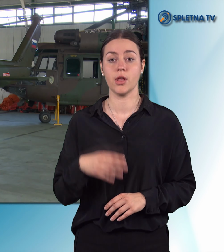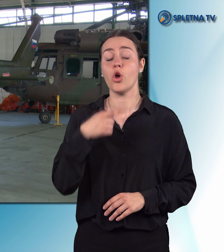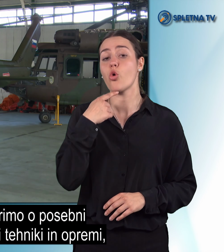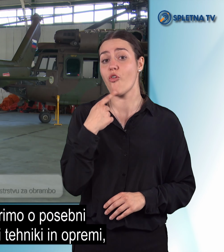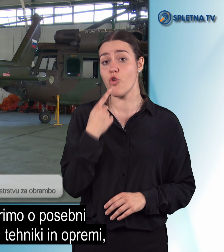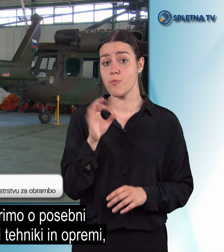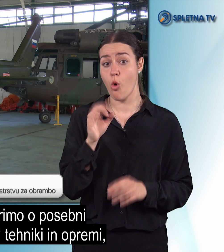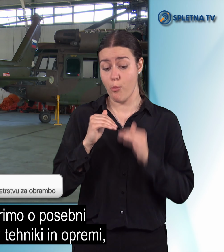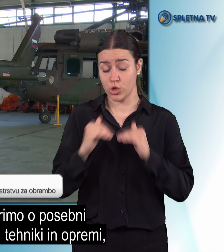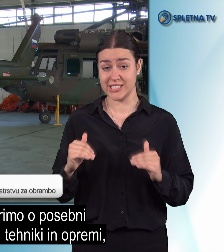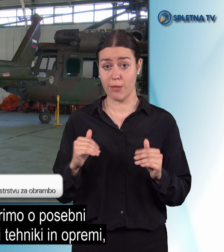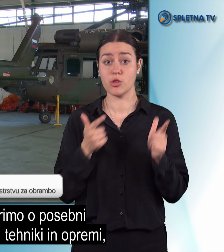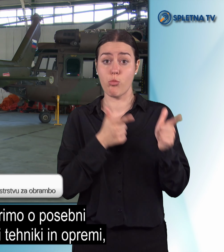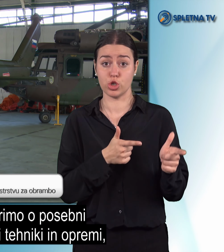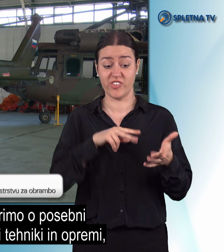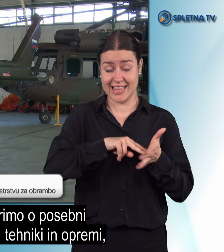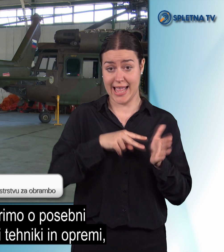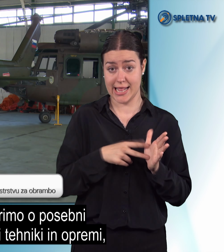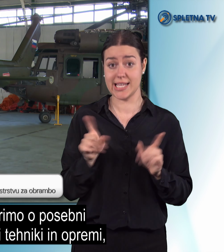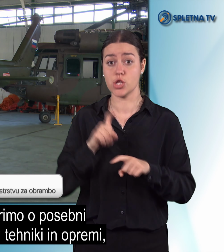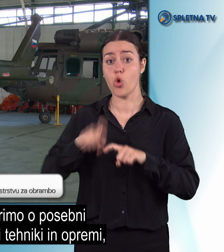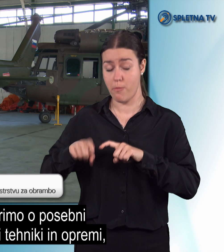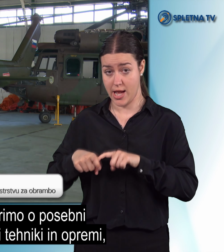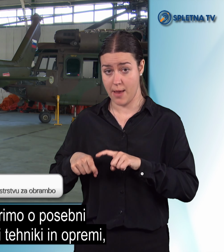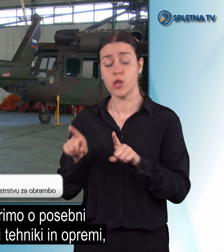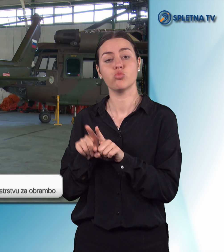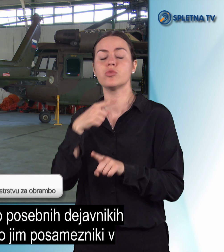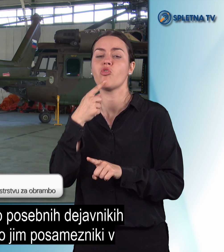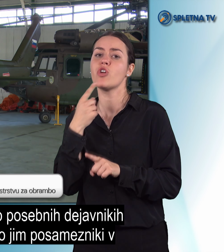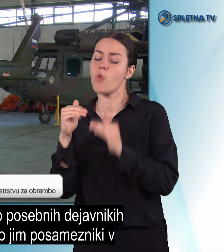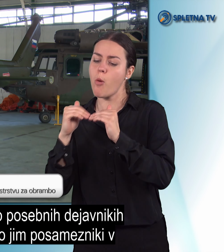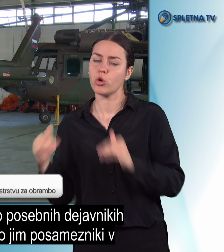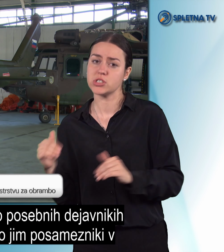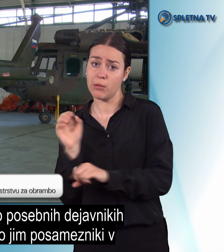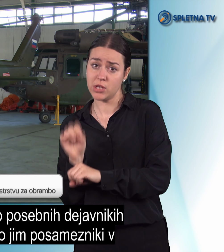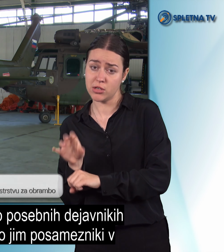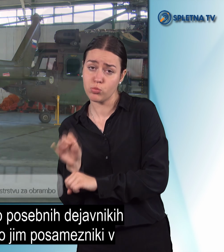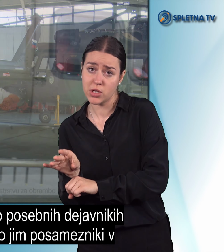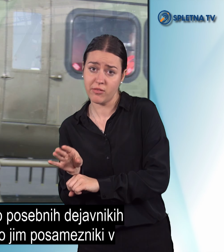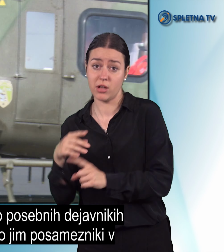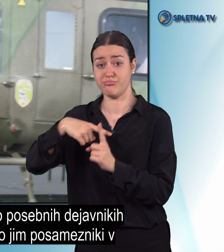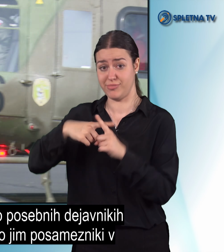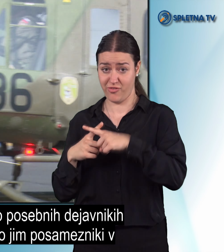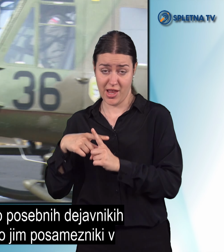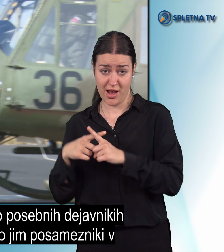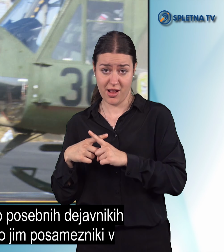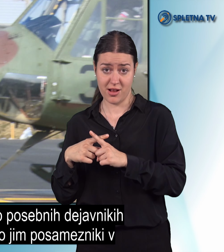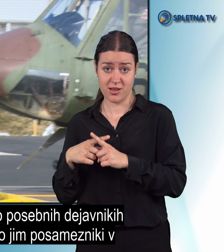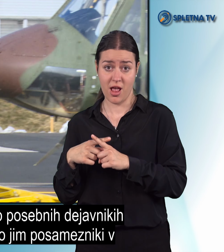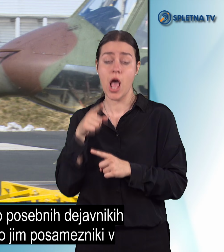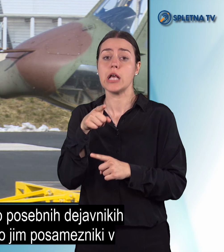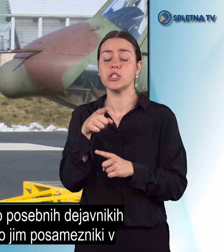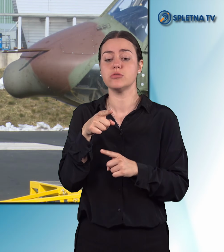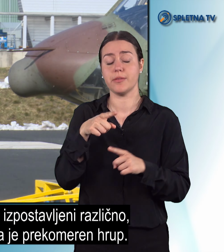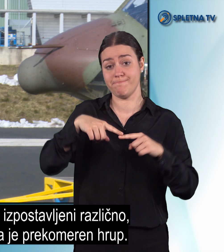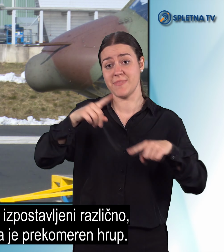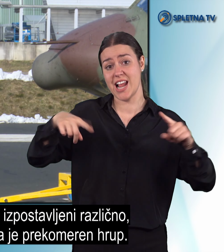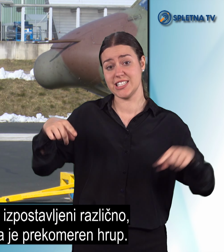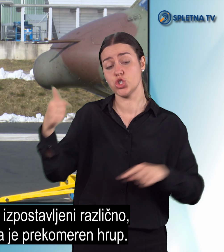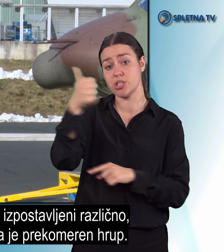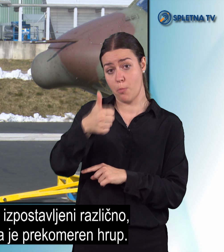In seveda, ko govorimo o posebni oborožitveni tehniki in opremi, govorimo tudi o posebnih vrstah dejavnikov tveganja, ki so sicer različni